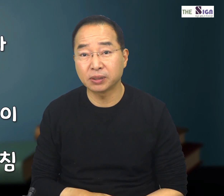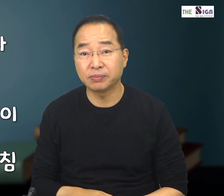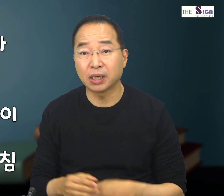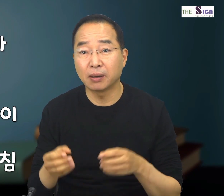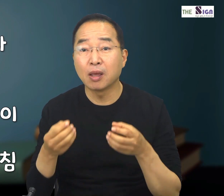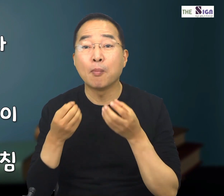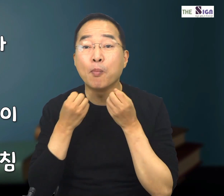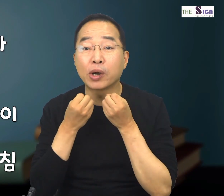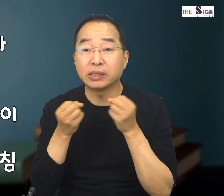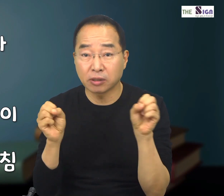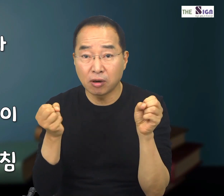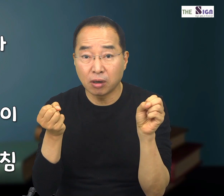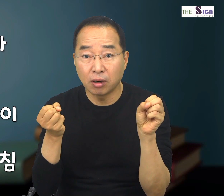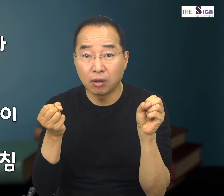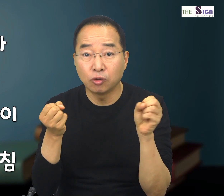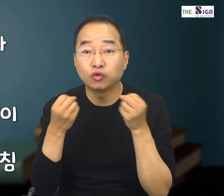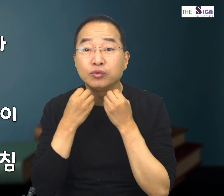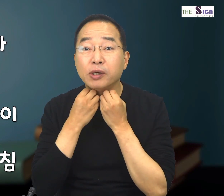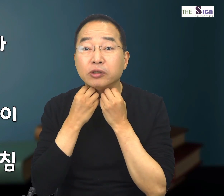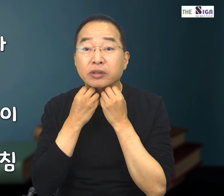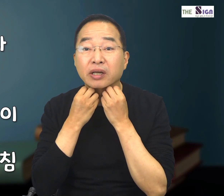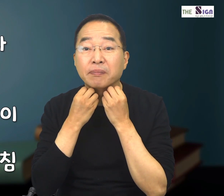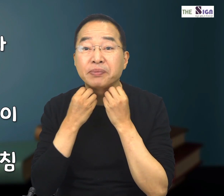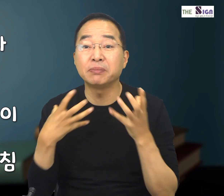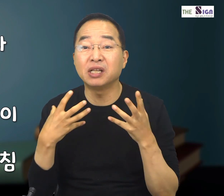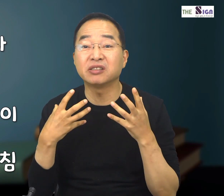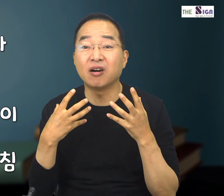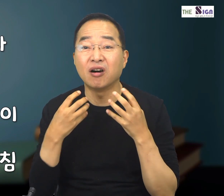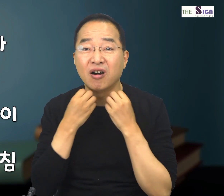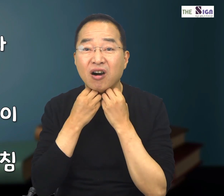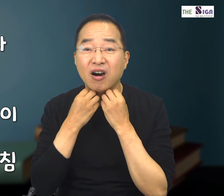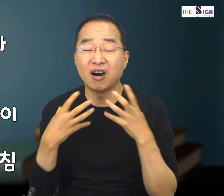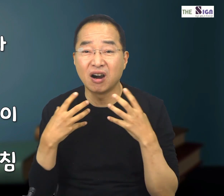있습니다. 목에서 주먹을 줬다가 피면서